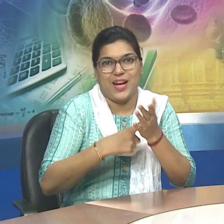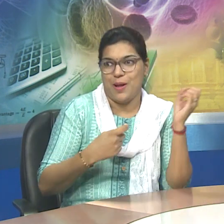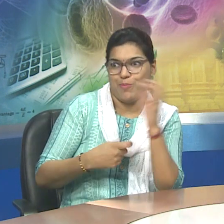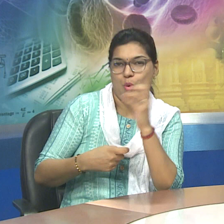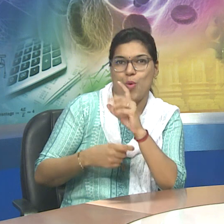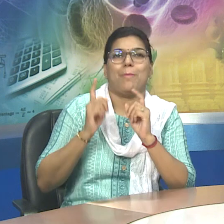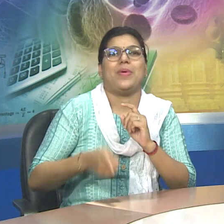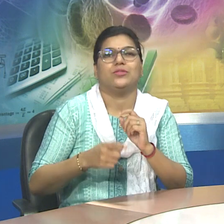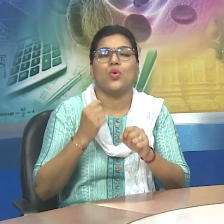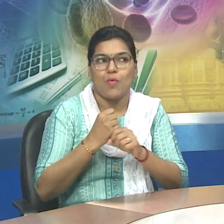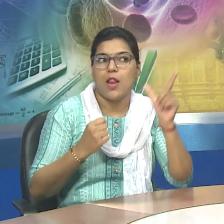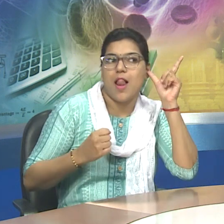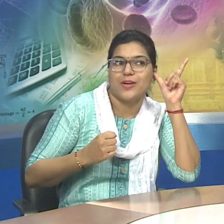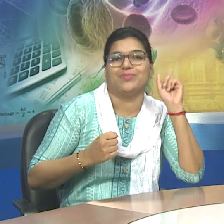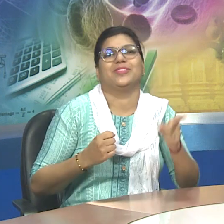जैसे हमें सरकार कुछ काम करने के लिए